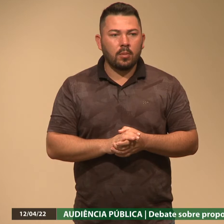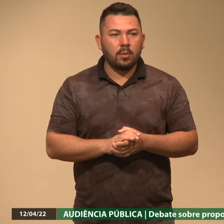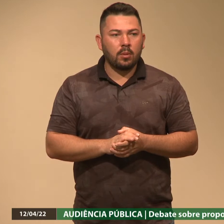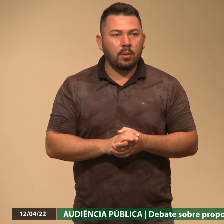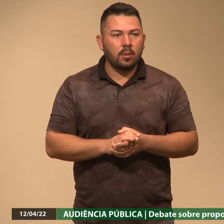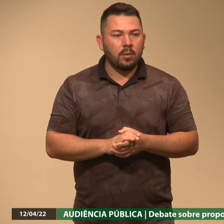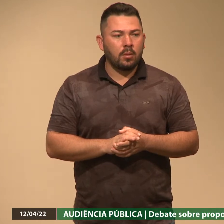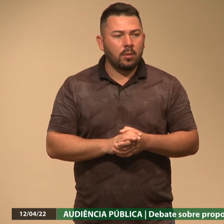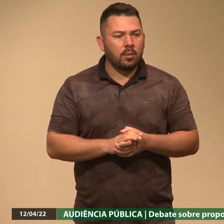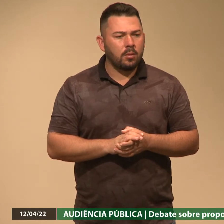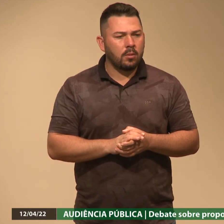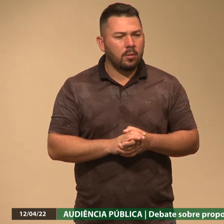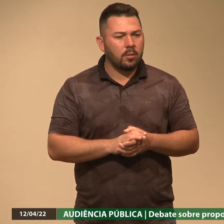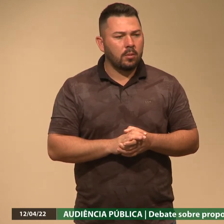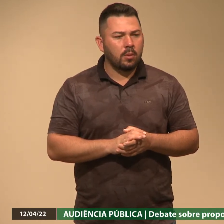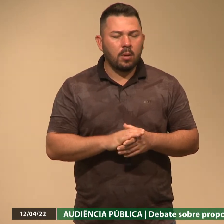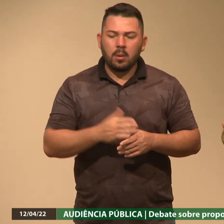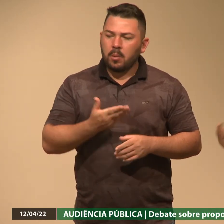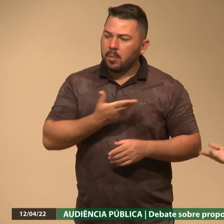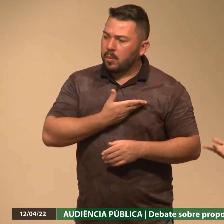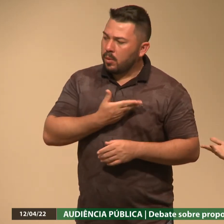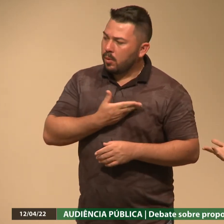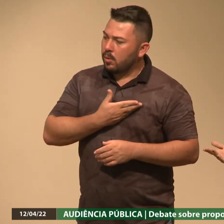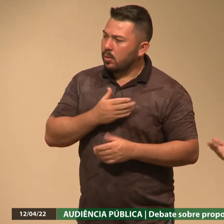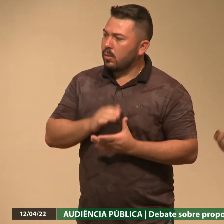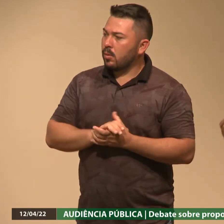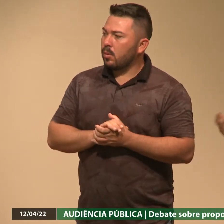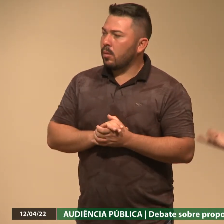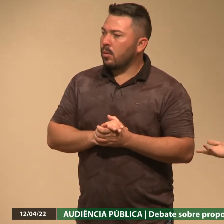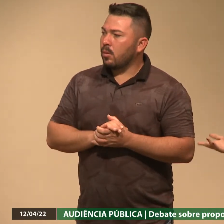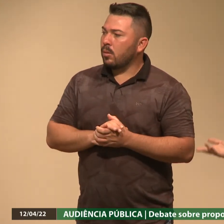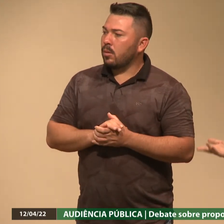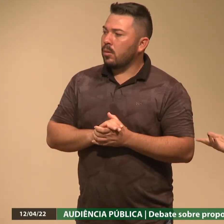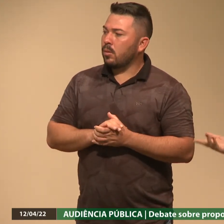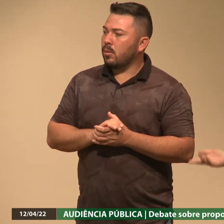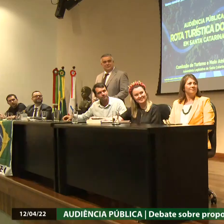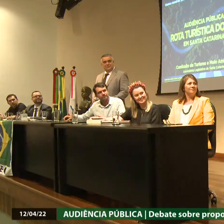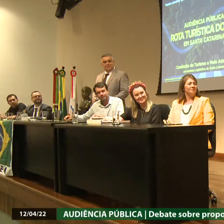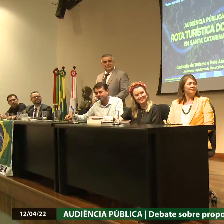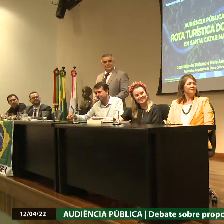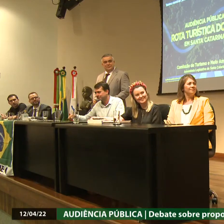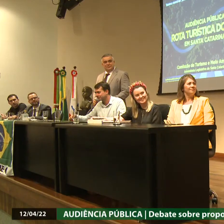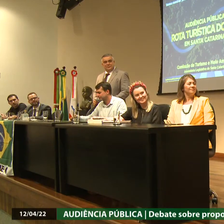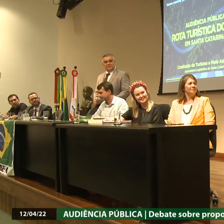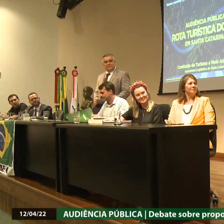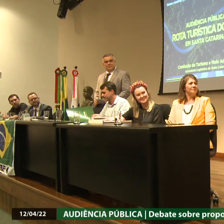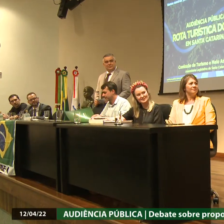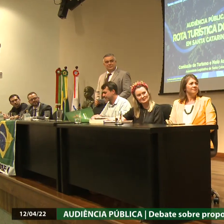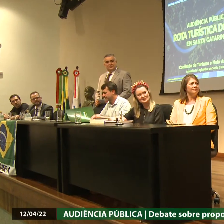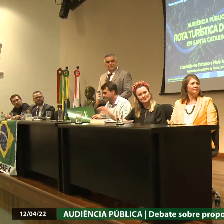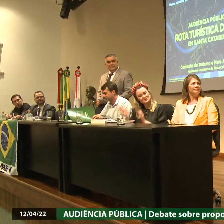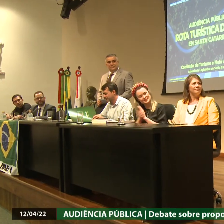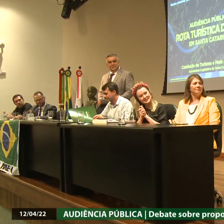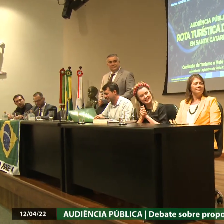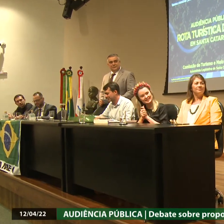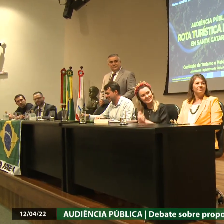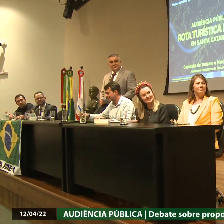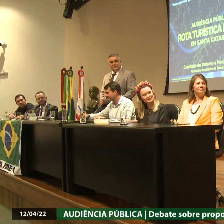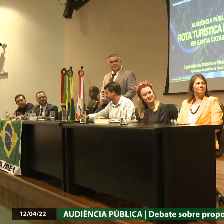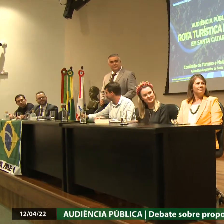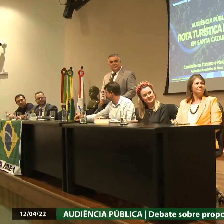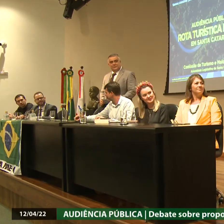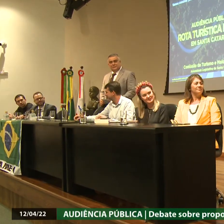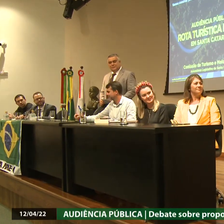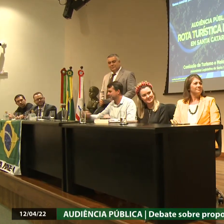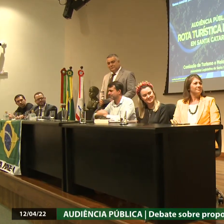exceção também gostaria de fazer uma ressalva para minha colega também de turismo e de profissão advocacia que a Júlia Zanatta